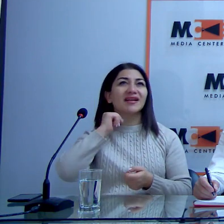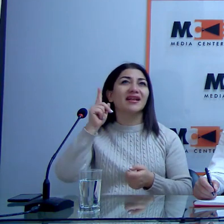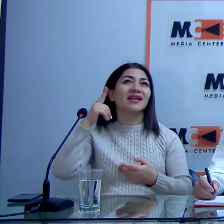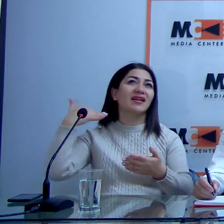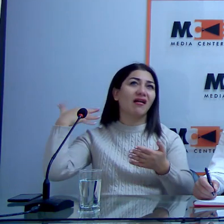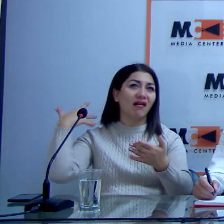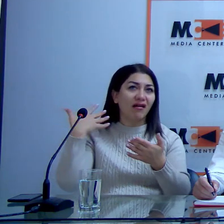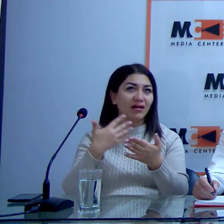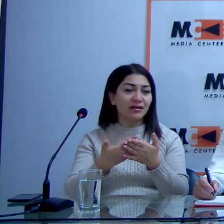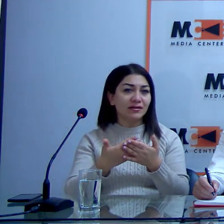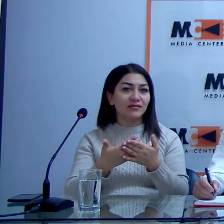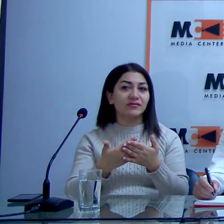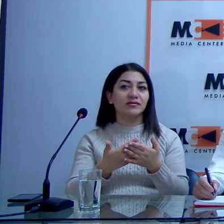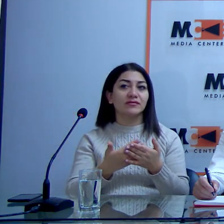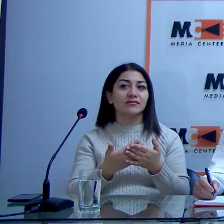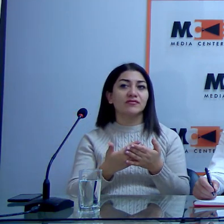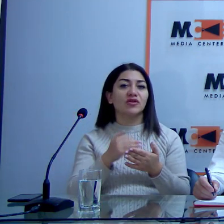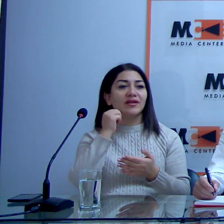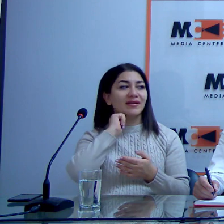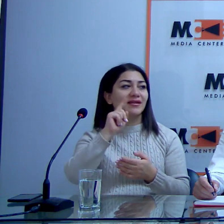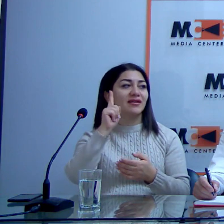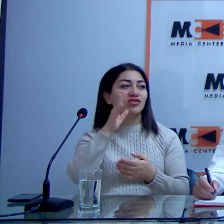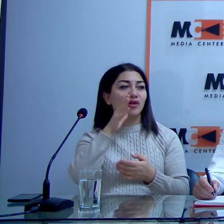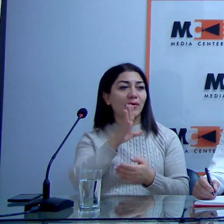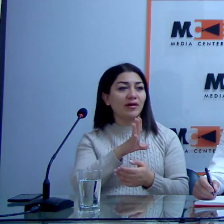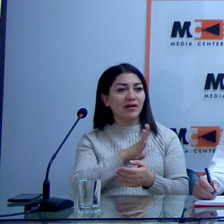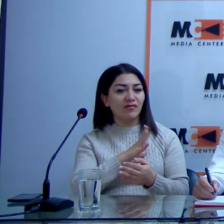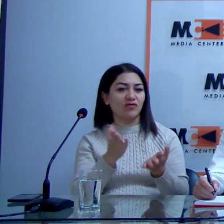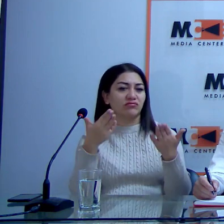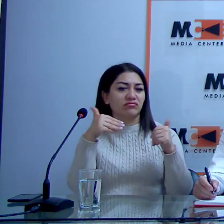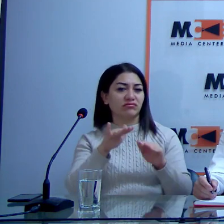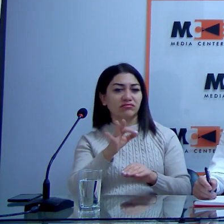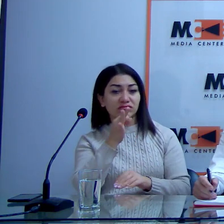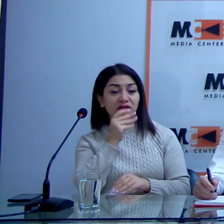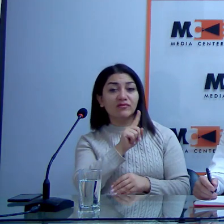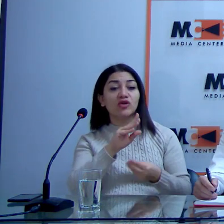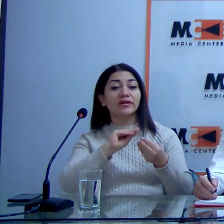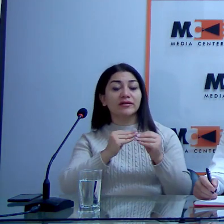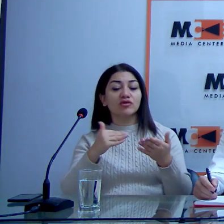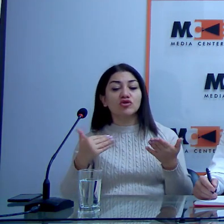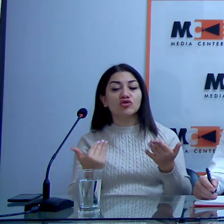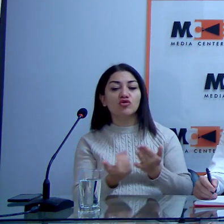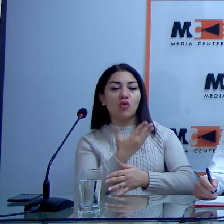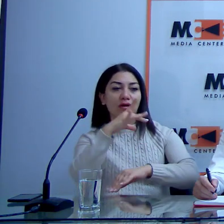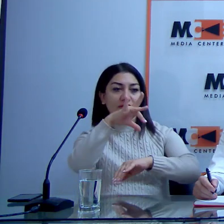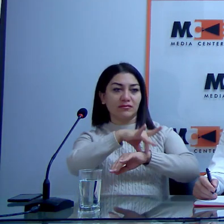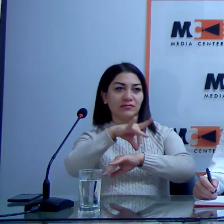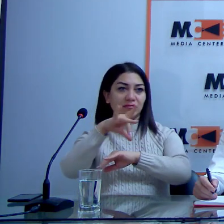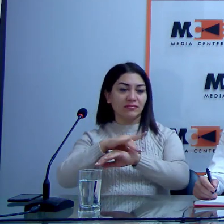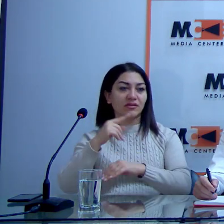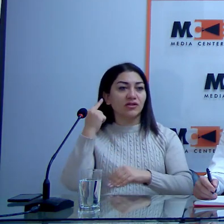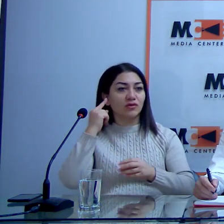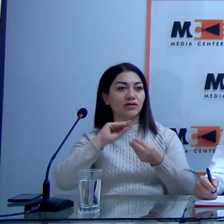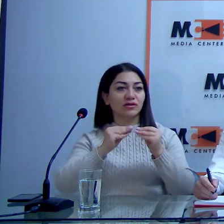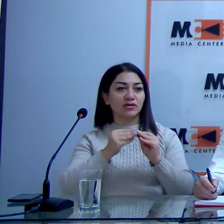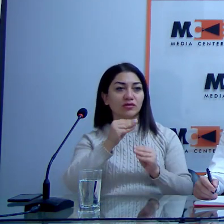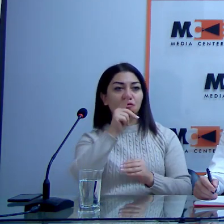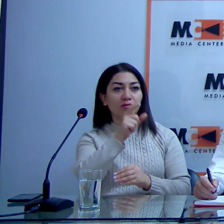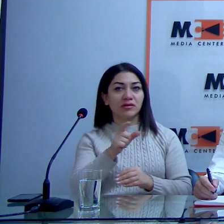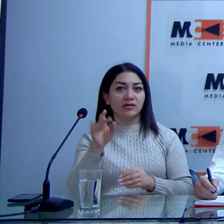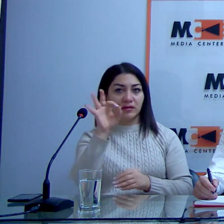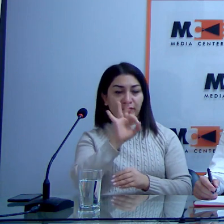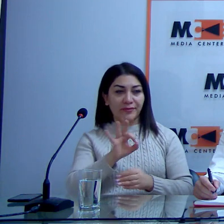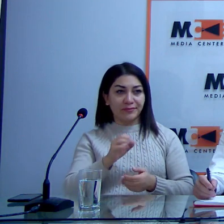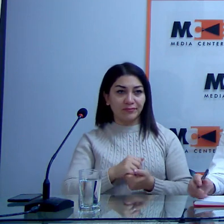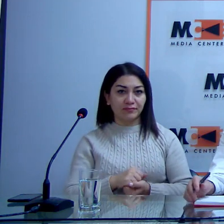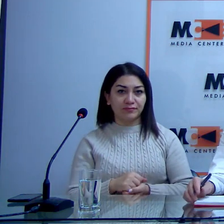ասած, գալիս, արմատավորված են, հա, լուծում չեն ստացել եւ որոնք են, որ նոր մարտահրավեր են լսողության խնդիրներ ունեցողների համար, խնդրեմ։